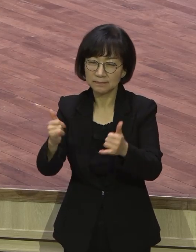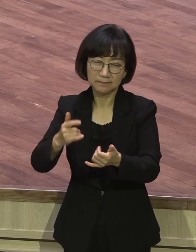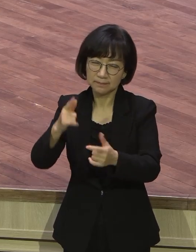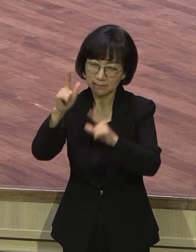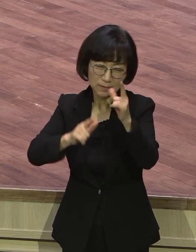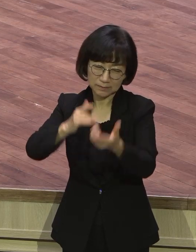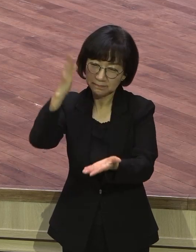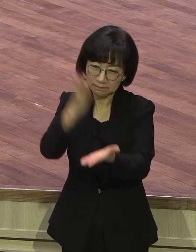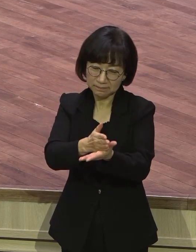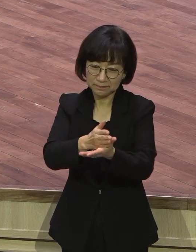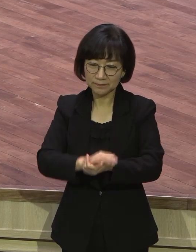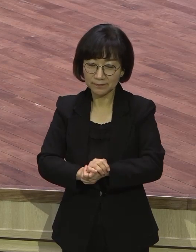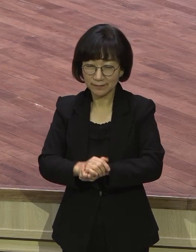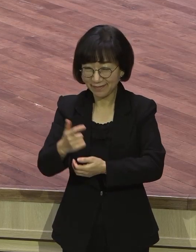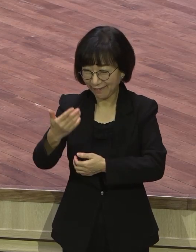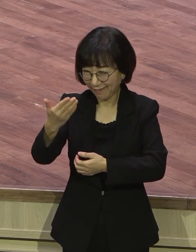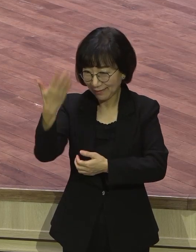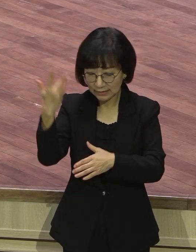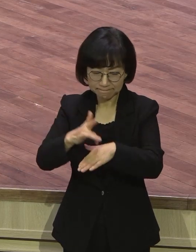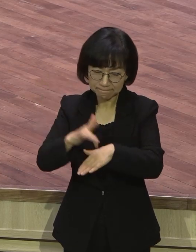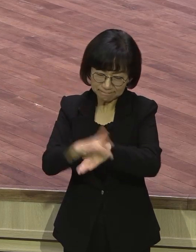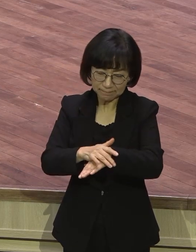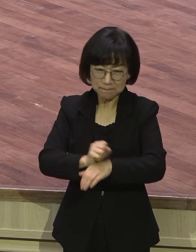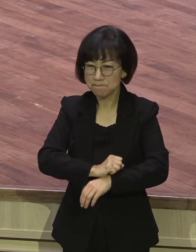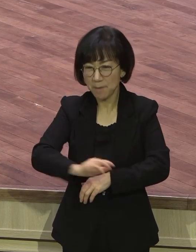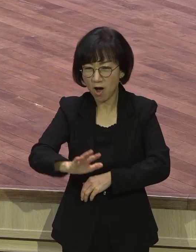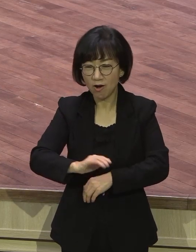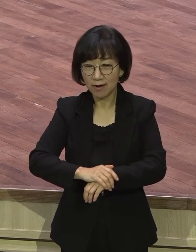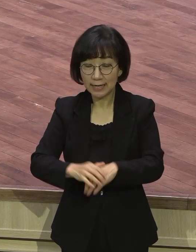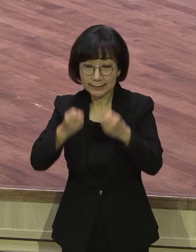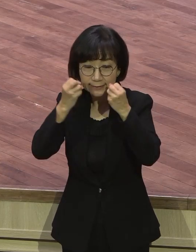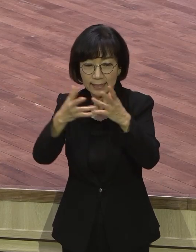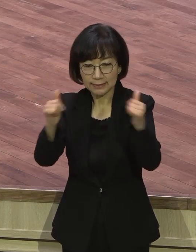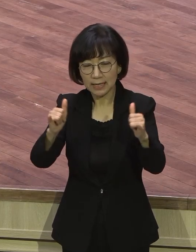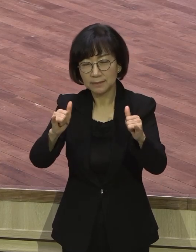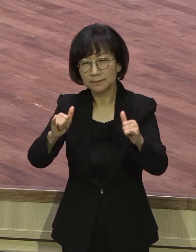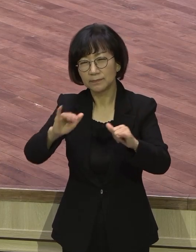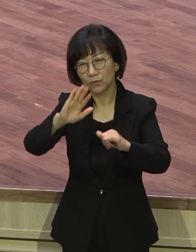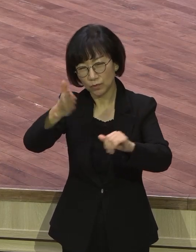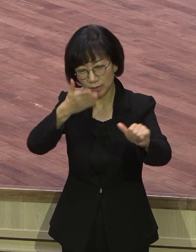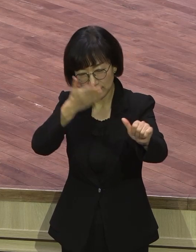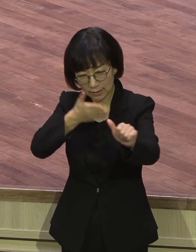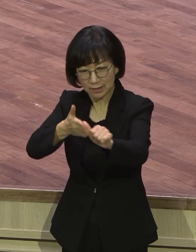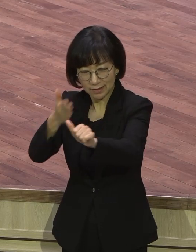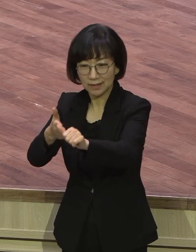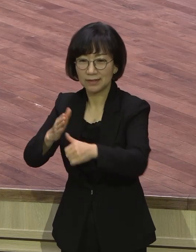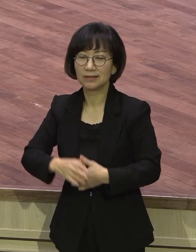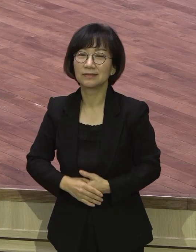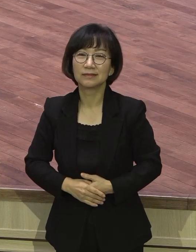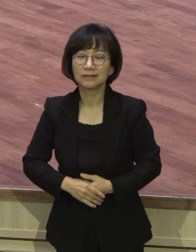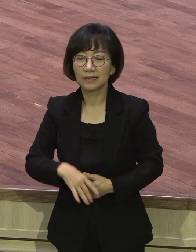옛 습관을 벗어버리자 새 사람을 입자 성경의 말씀이